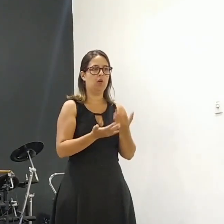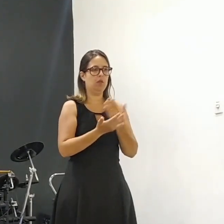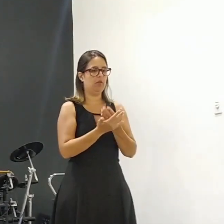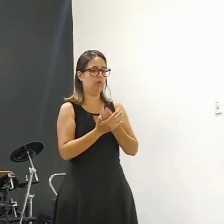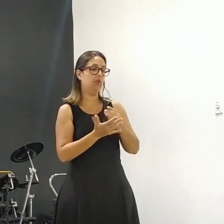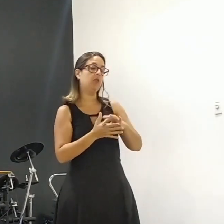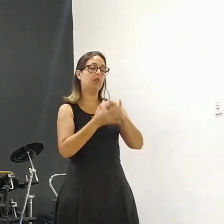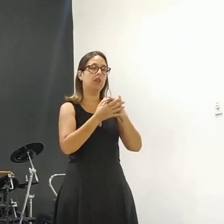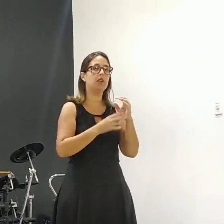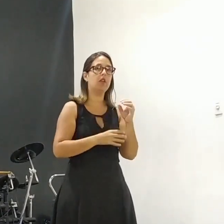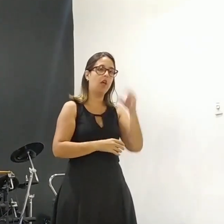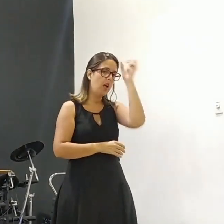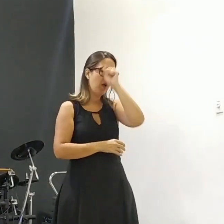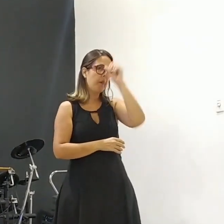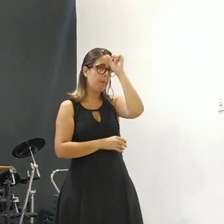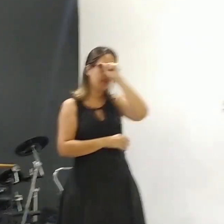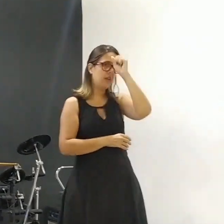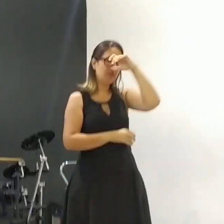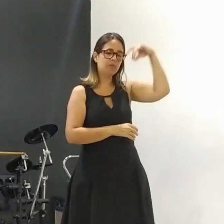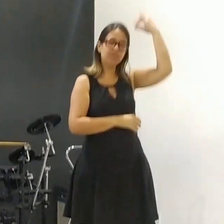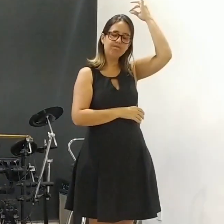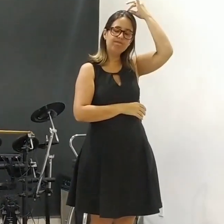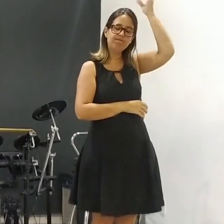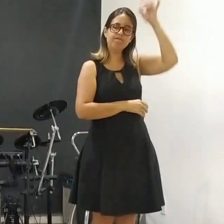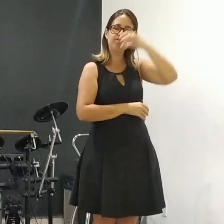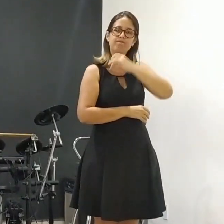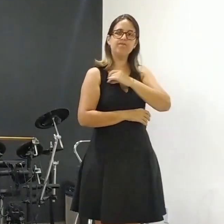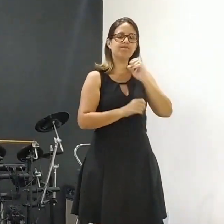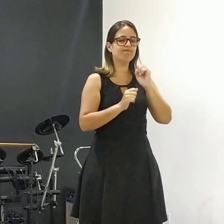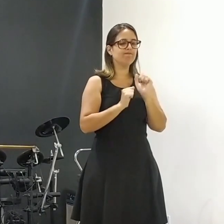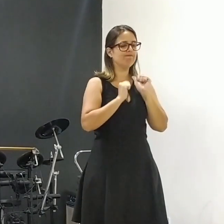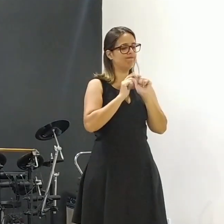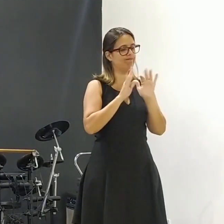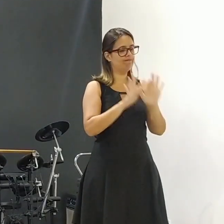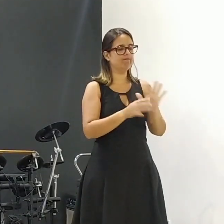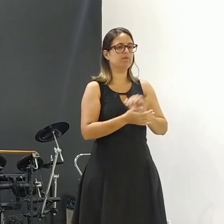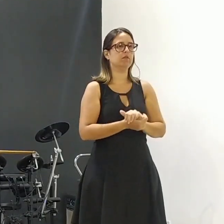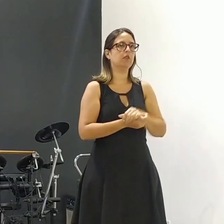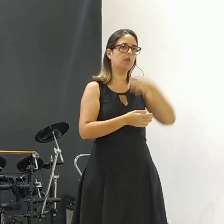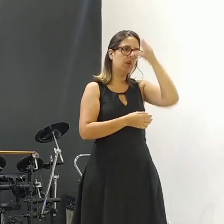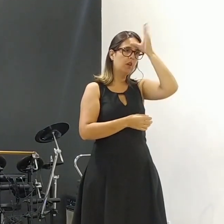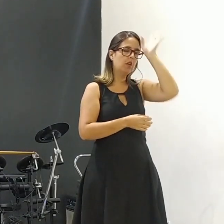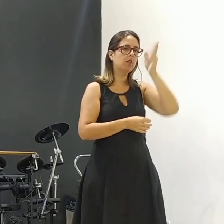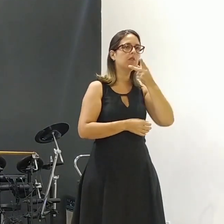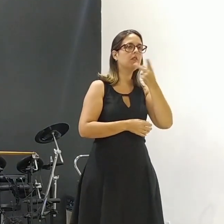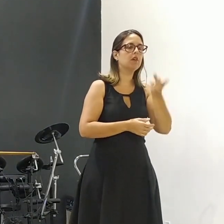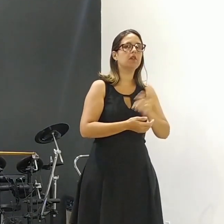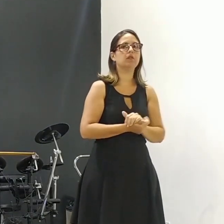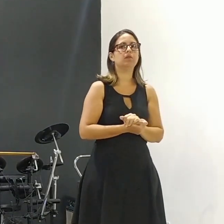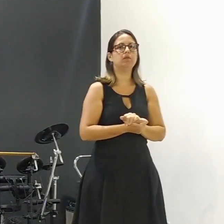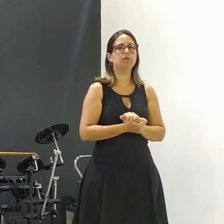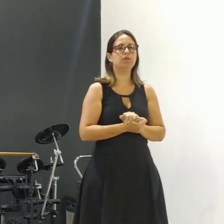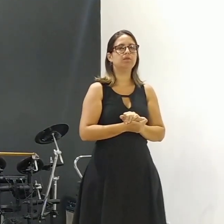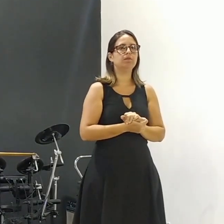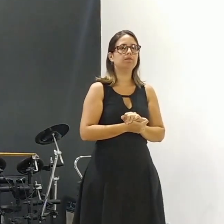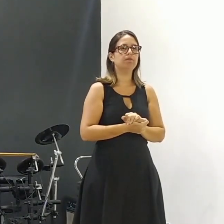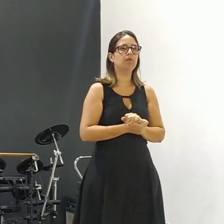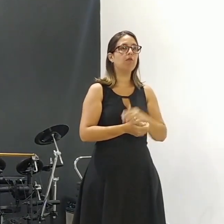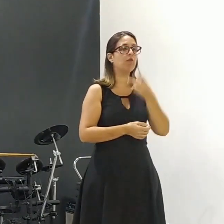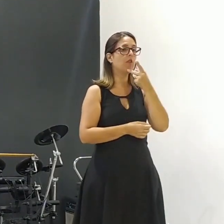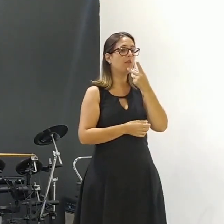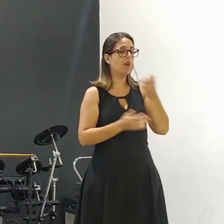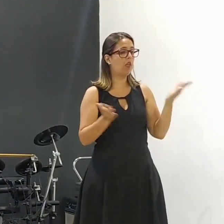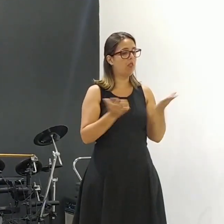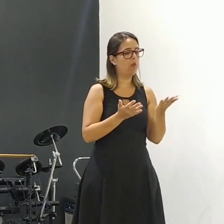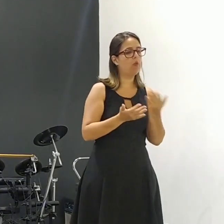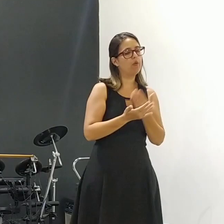escola de líderes aprendendo com o Espírito Santo. E foi bênção, irmãos. Isso que o Cleber falou aqui foi algo que foi dito